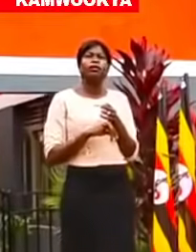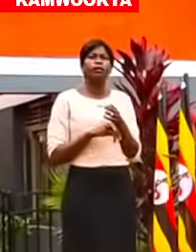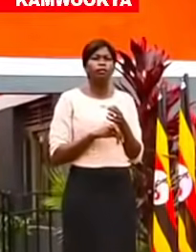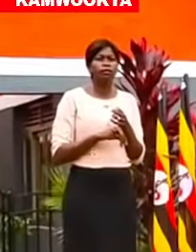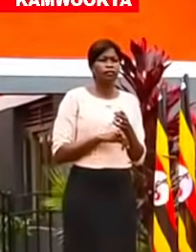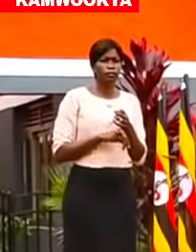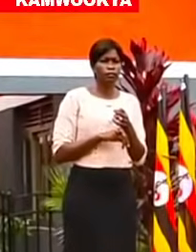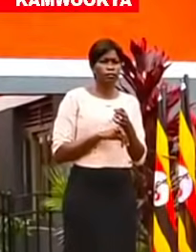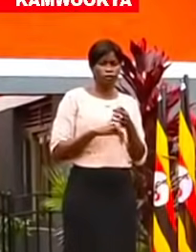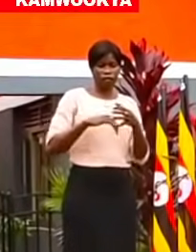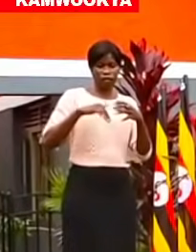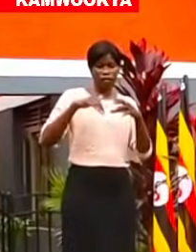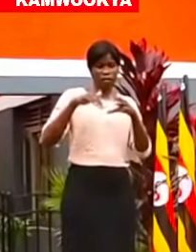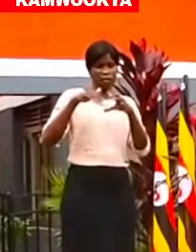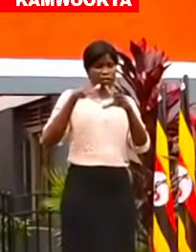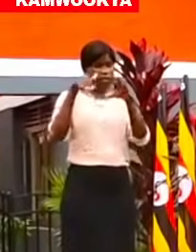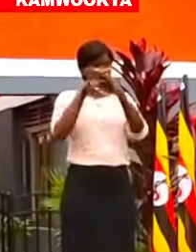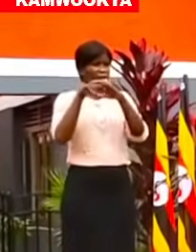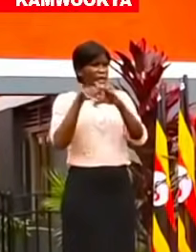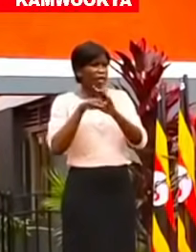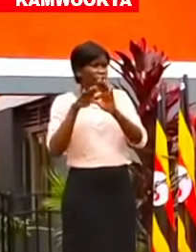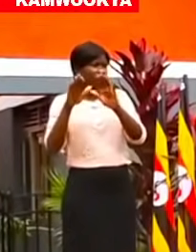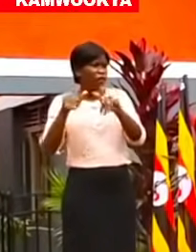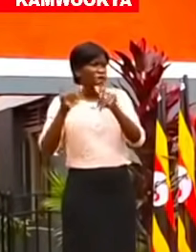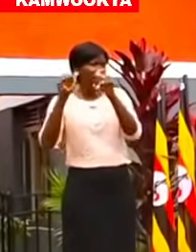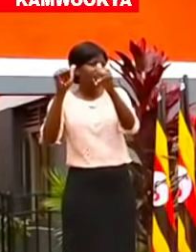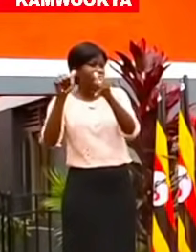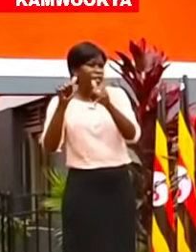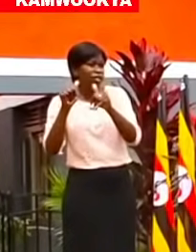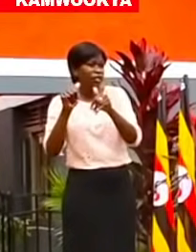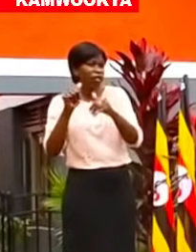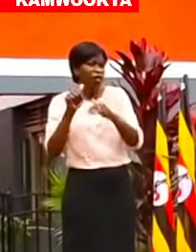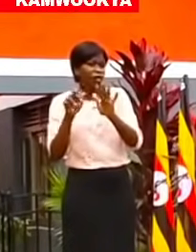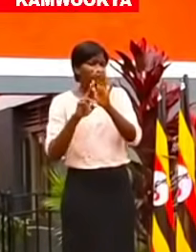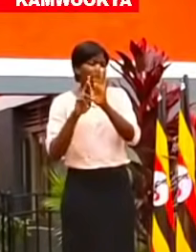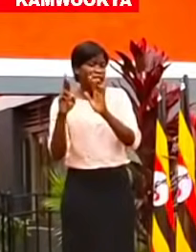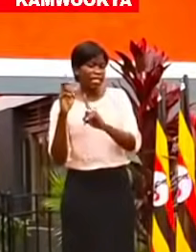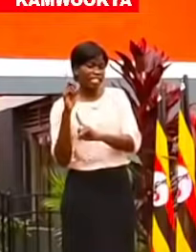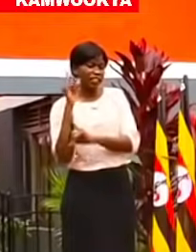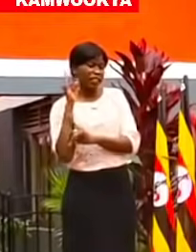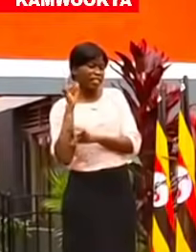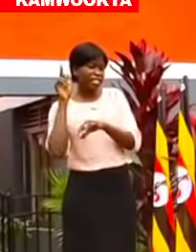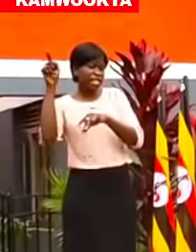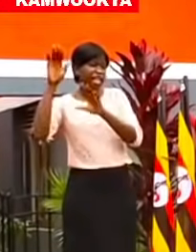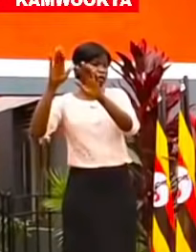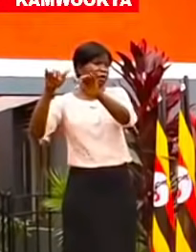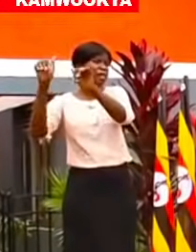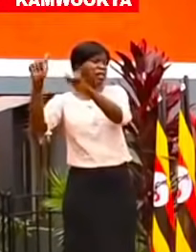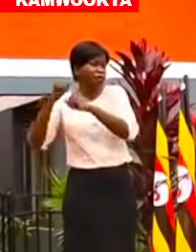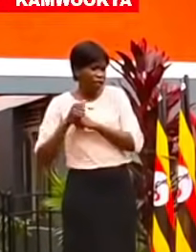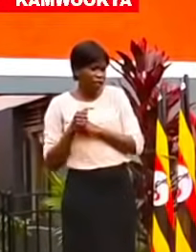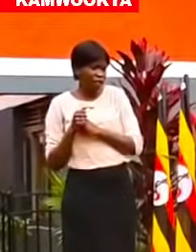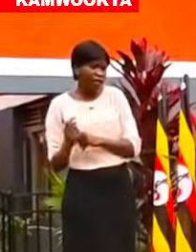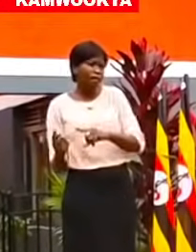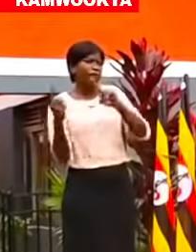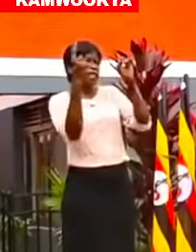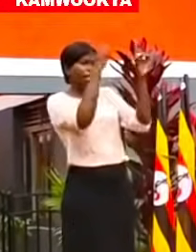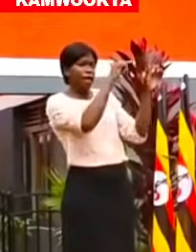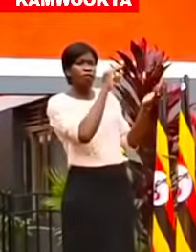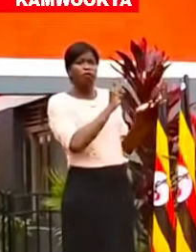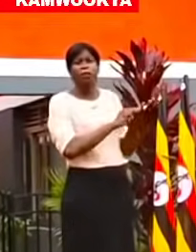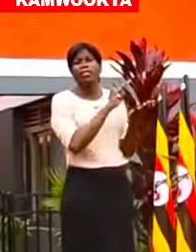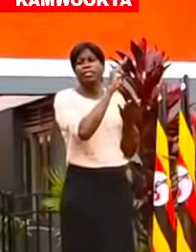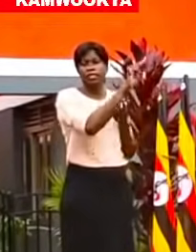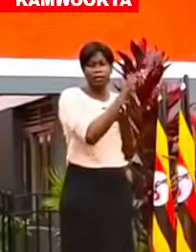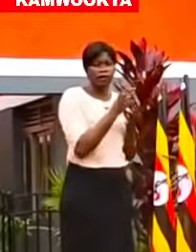kakiiko aka defense bagenda e Masaka nakitta bantu ali e Masaka, bali bawaya mukono omupoliisi omu ayitibwa Morris